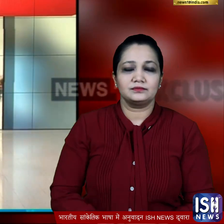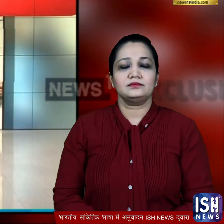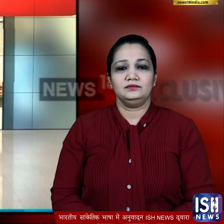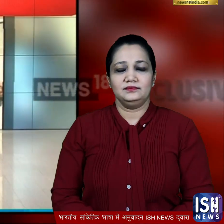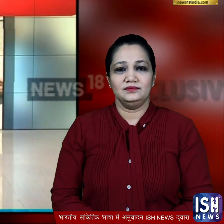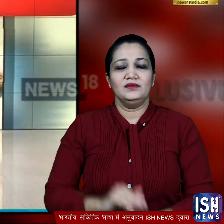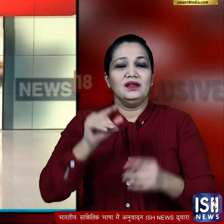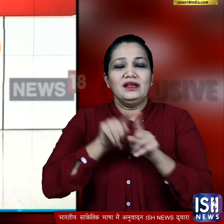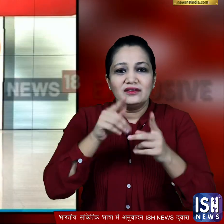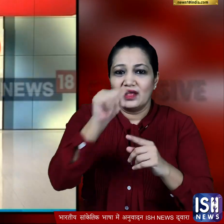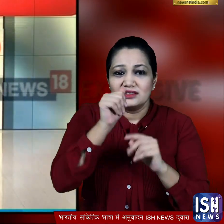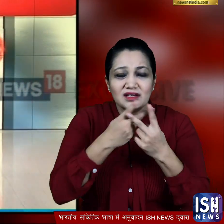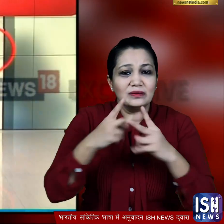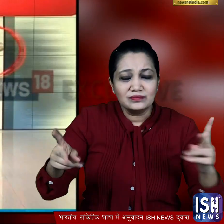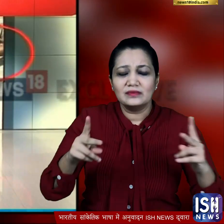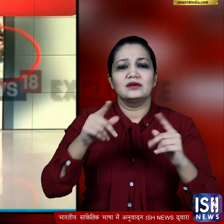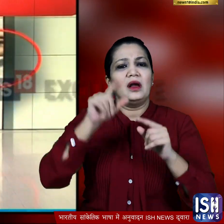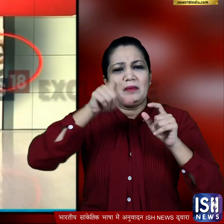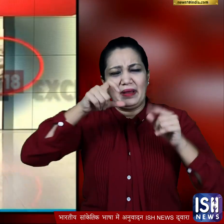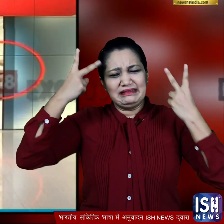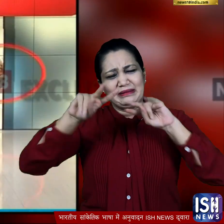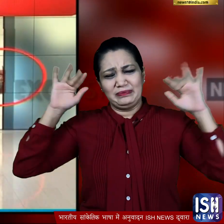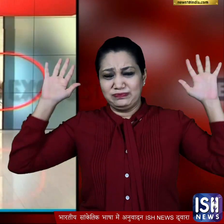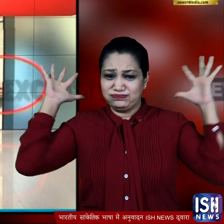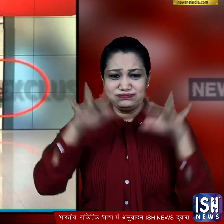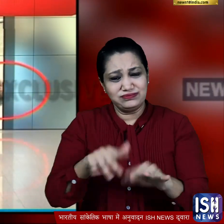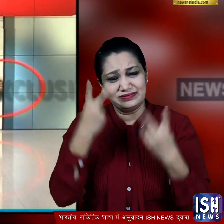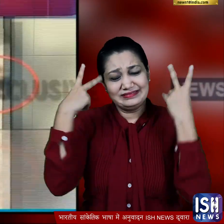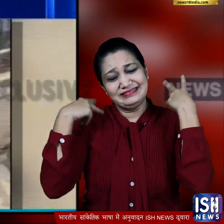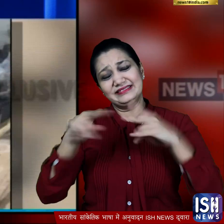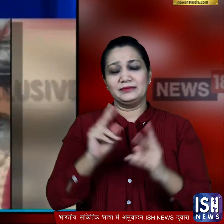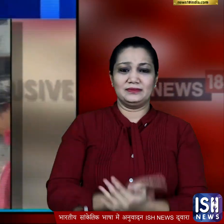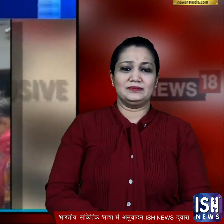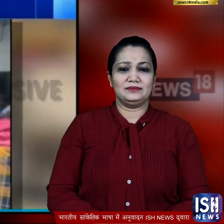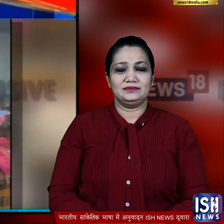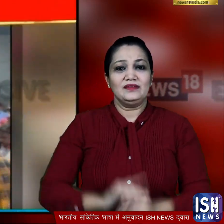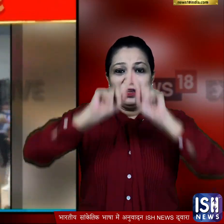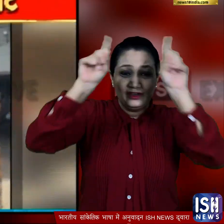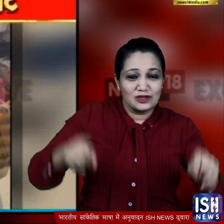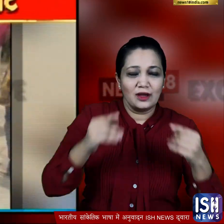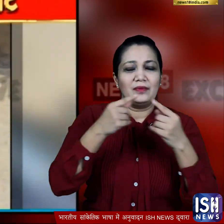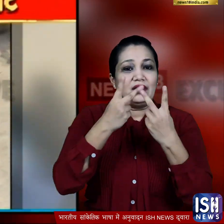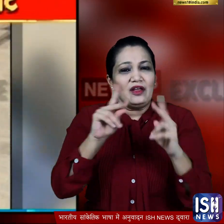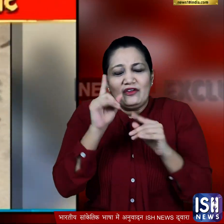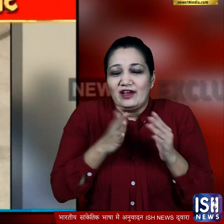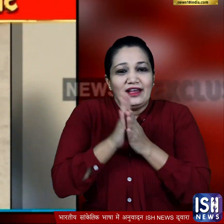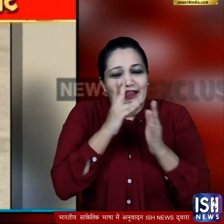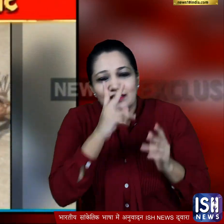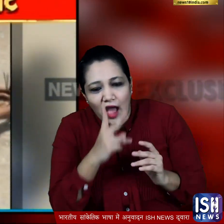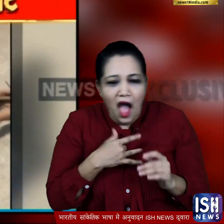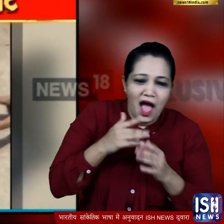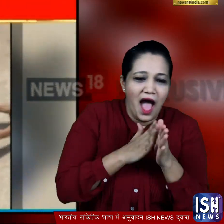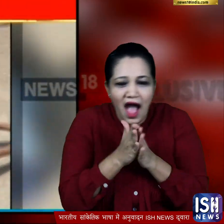में ढील मिलने के बाद वहां शराब की ज्यादातर दुकानों पर लोगों की जबरदस्त भीड़ जुट गई। लेकिन भीड़ के बीच सबसे